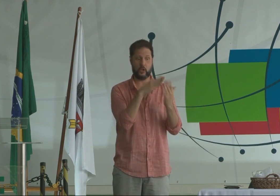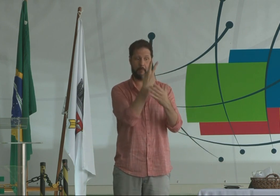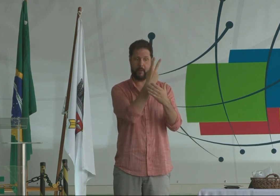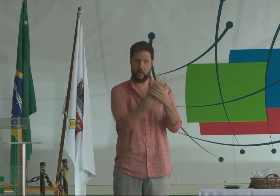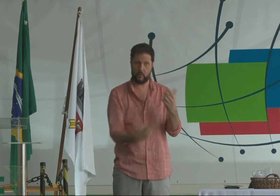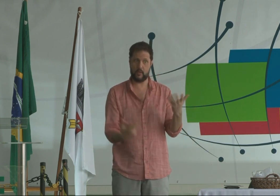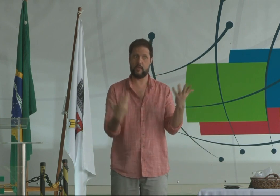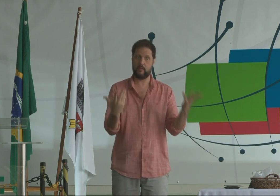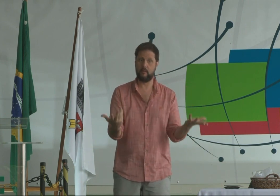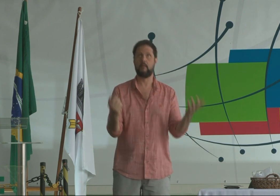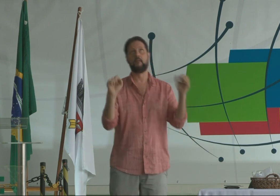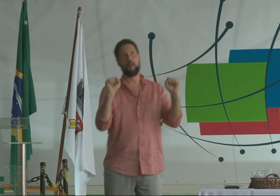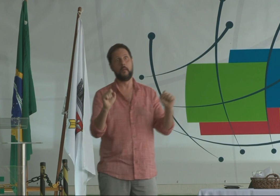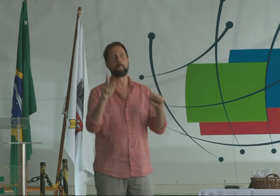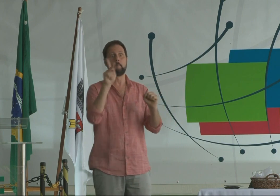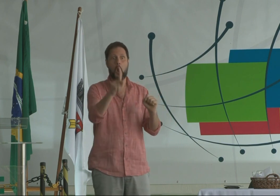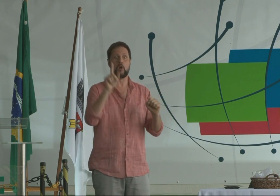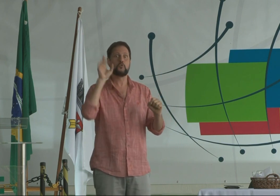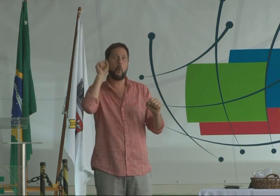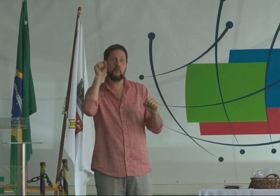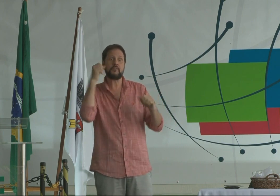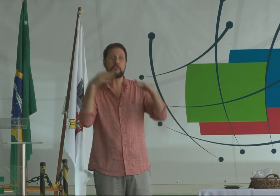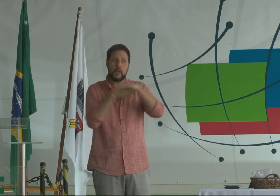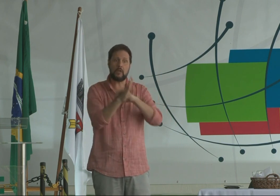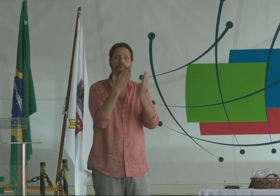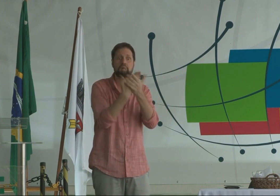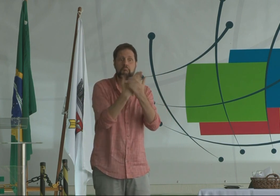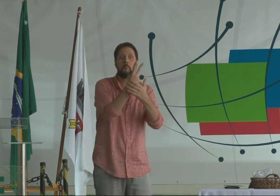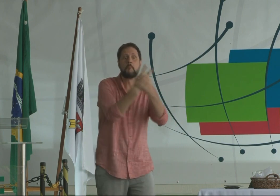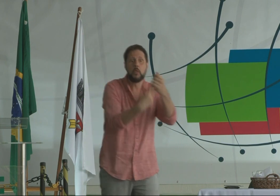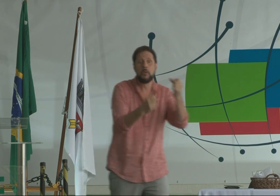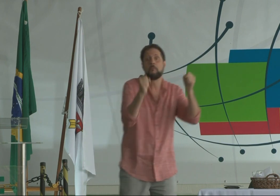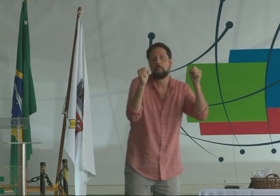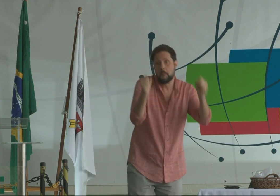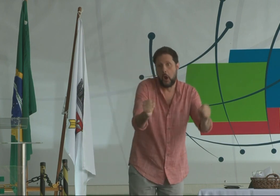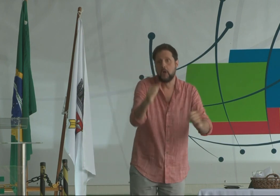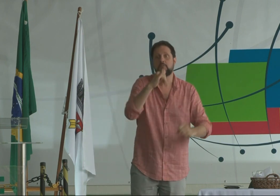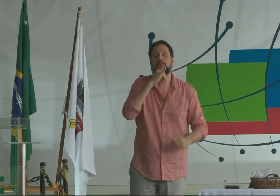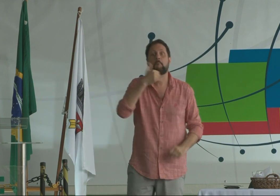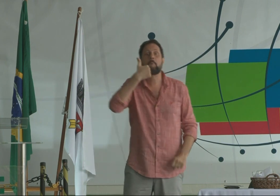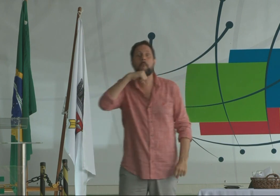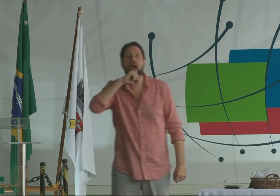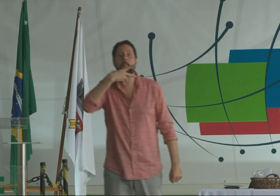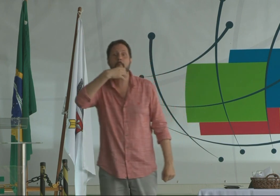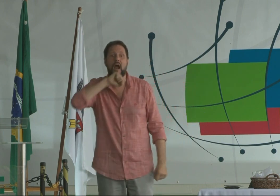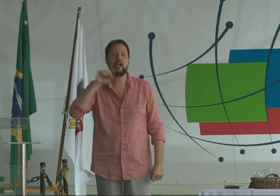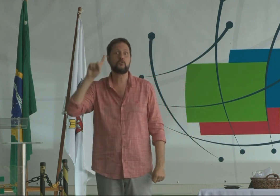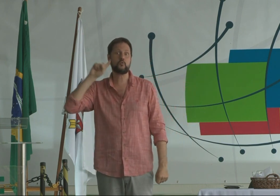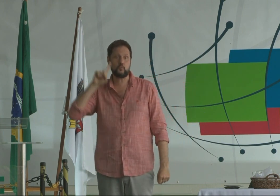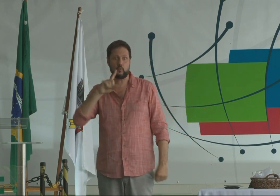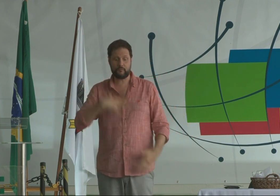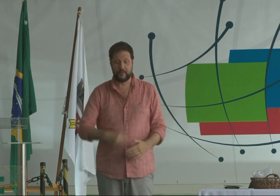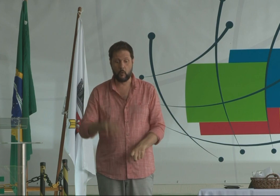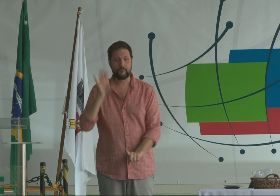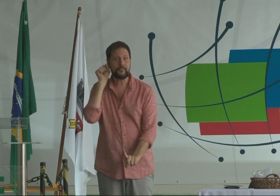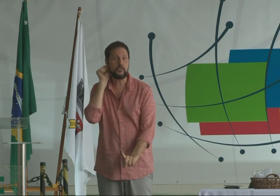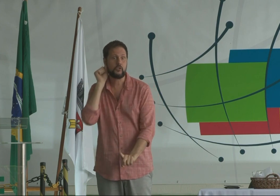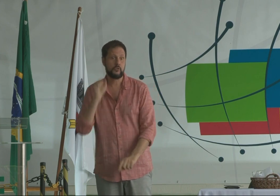escola do Inílio também pode... O ouvinte entra na escola do Inílio? Sim, sim. Existe a pessoa